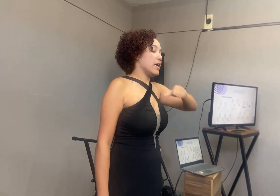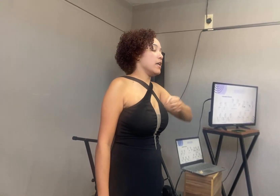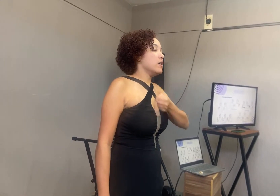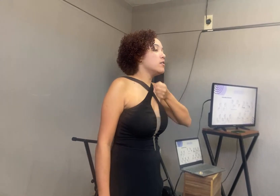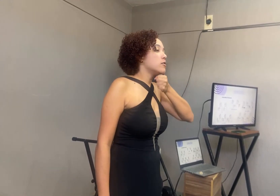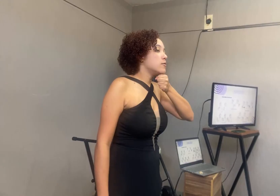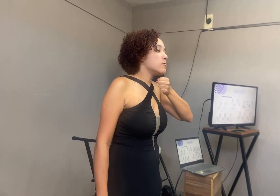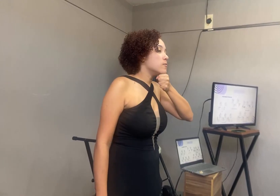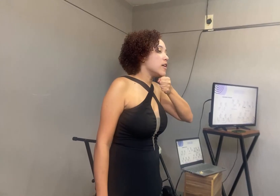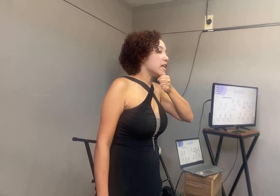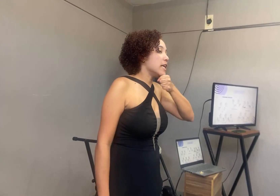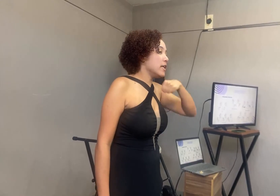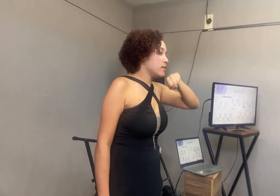Mulher, velha,